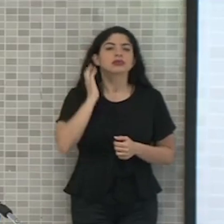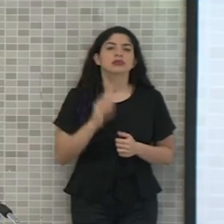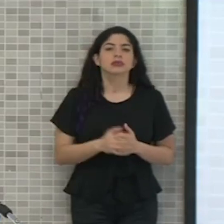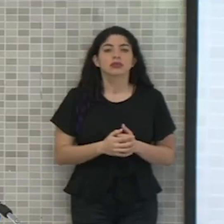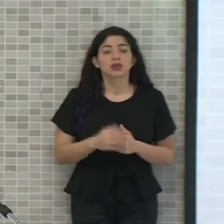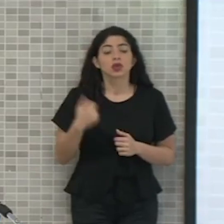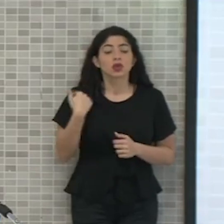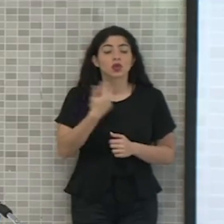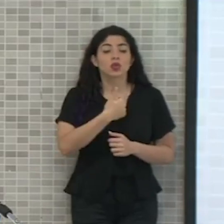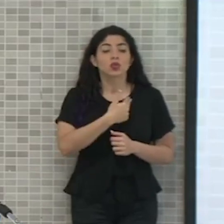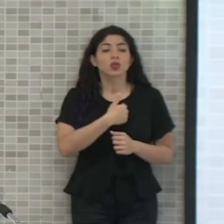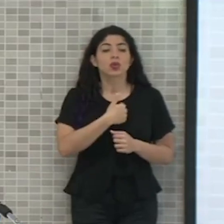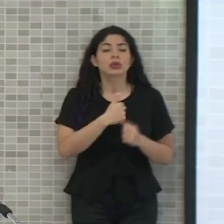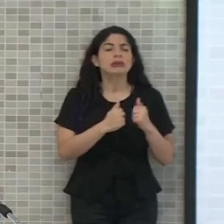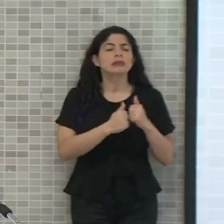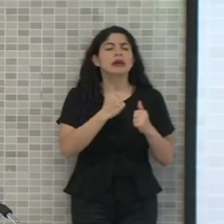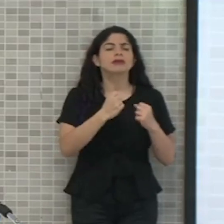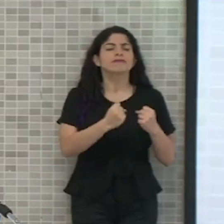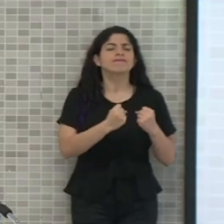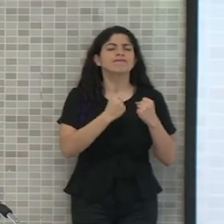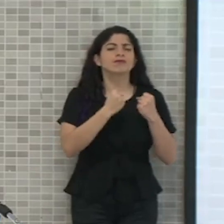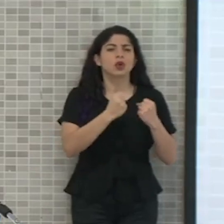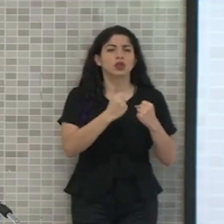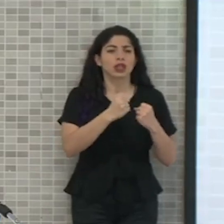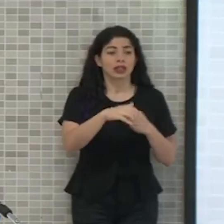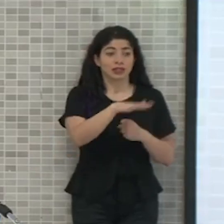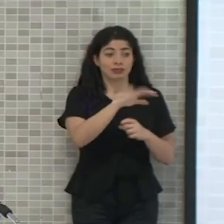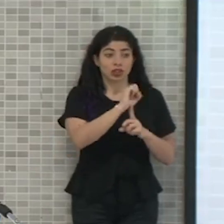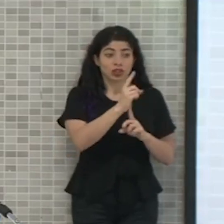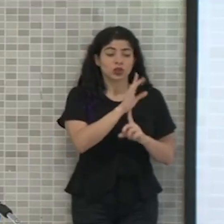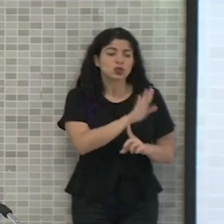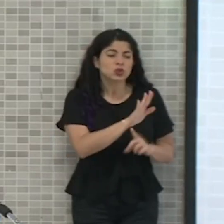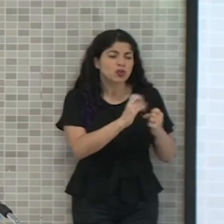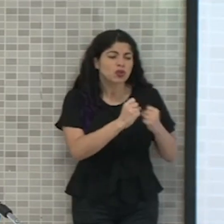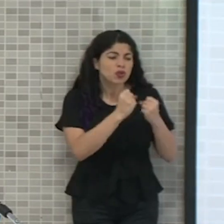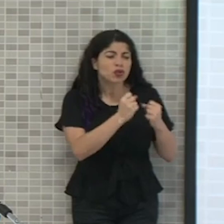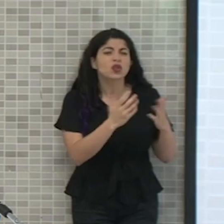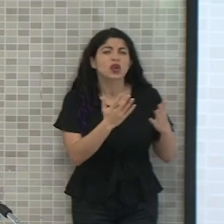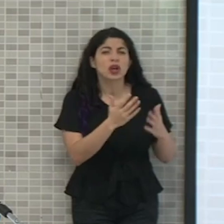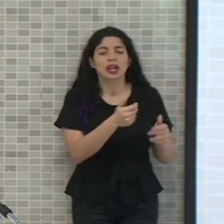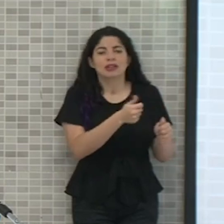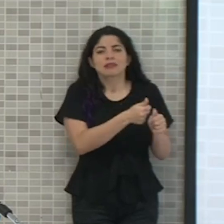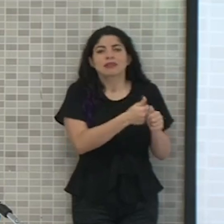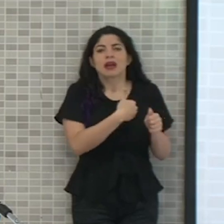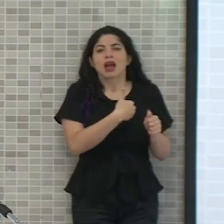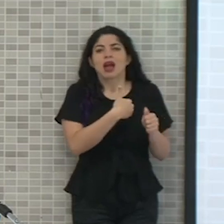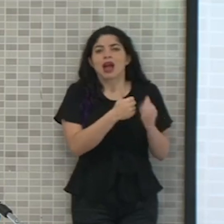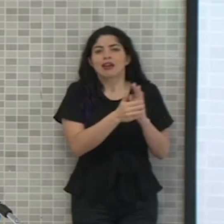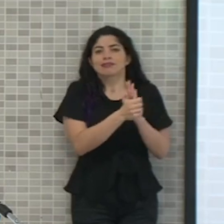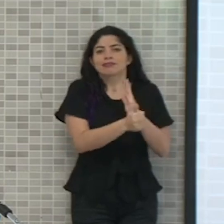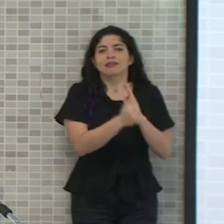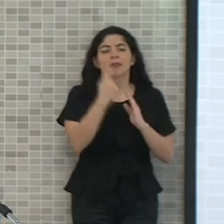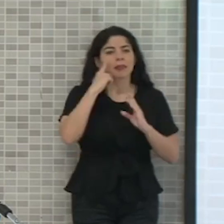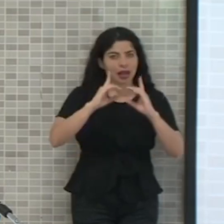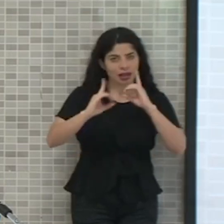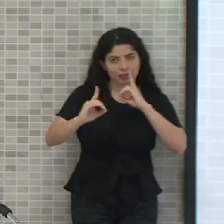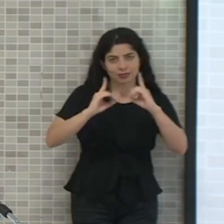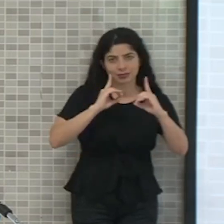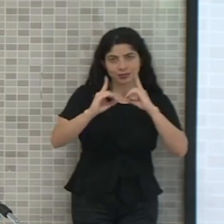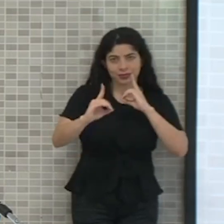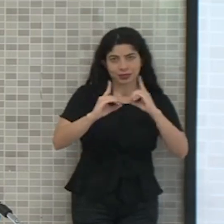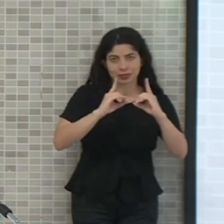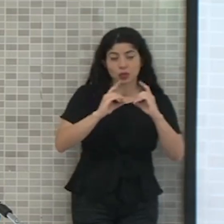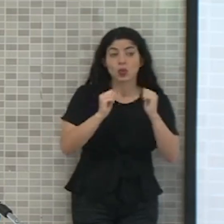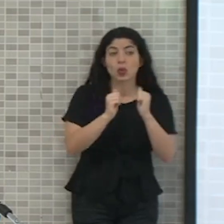Que nuestra gran fortaleza como sociedad es nuestra capacidad de dialogar